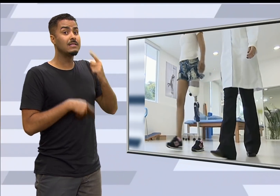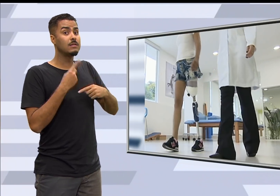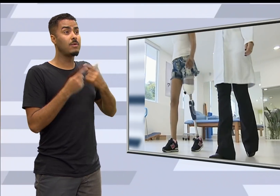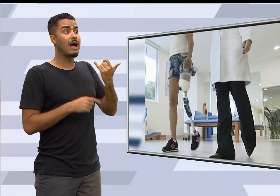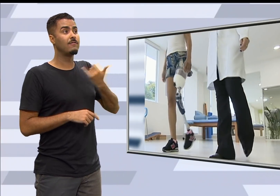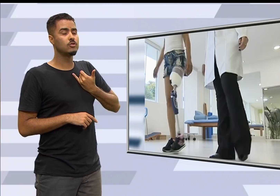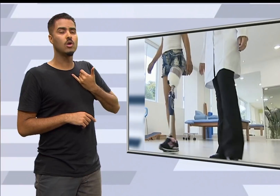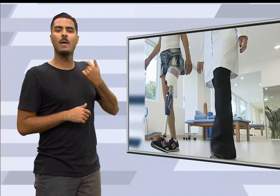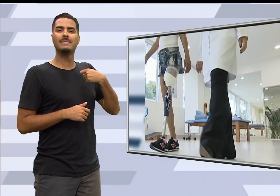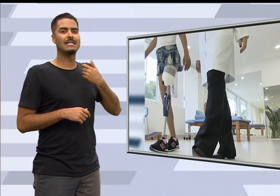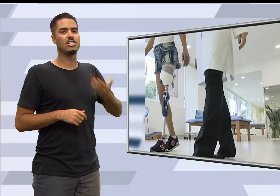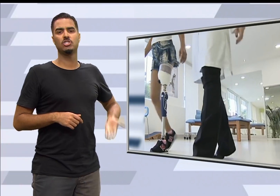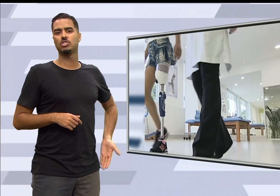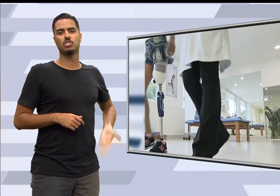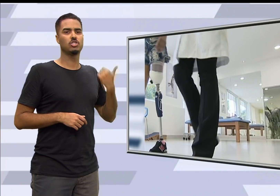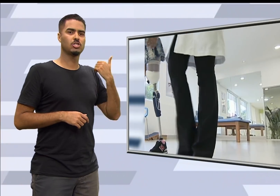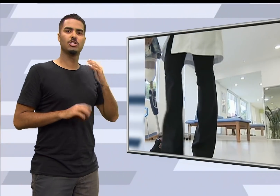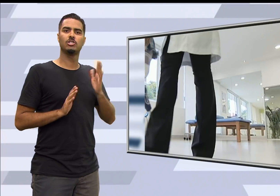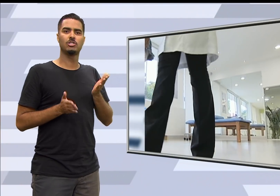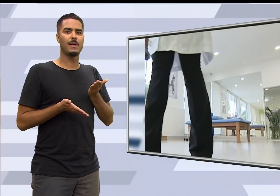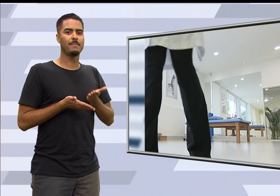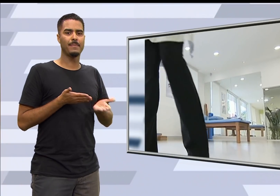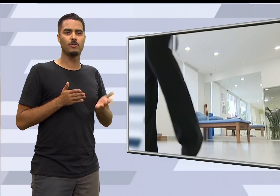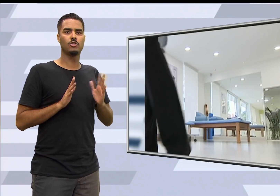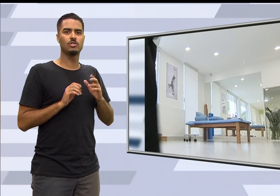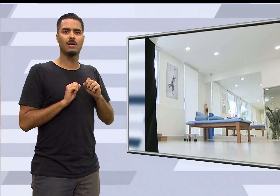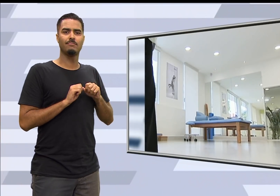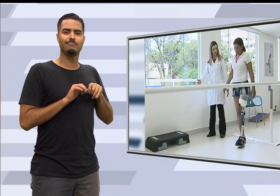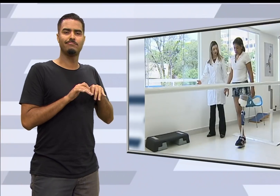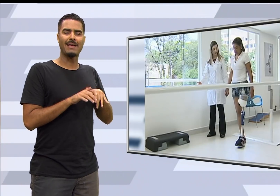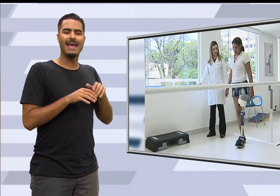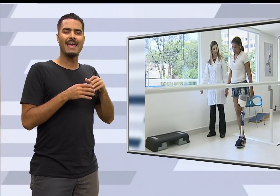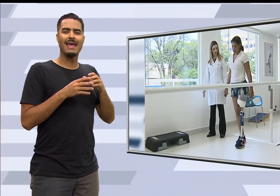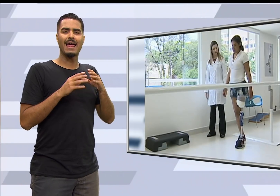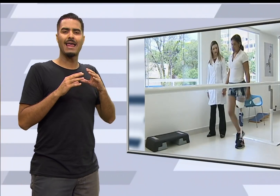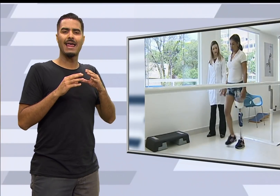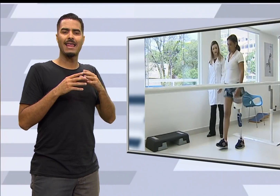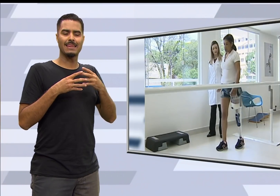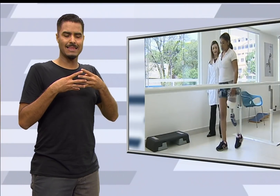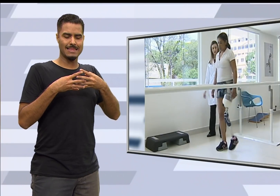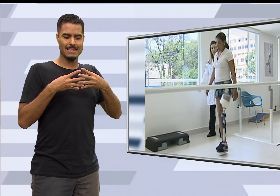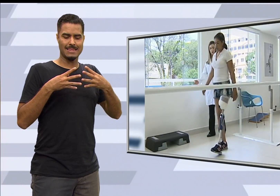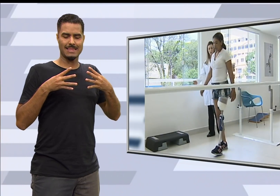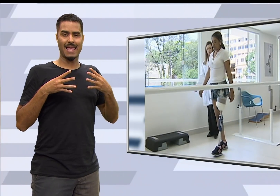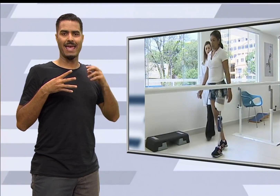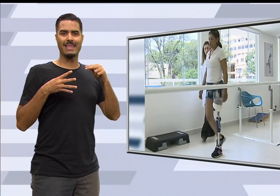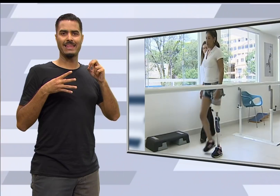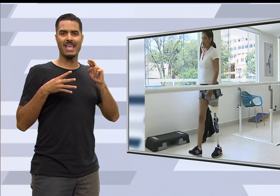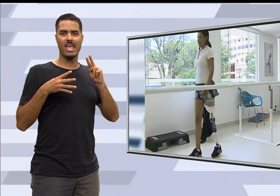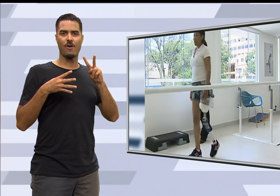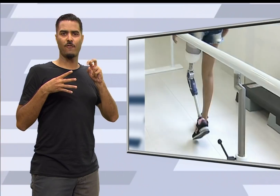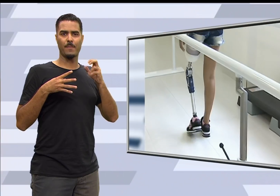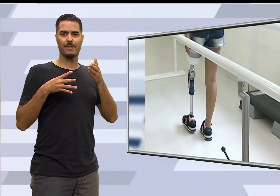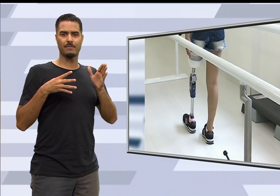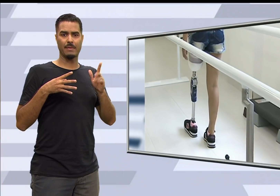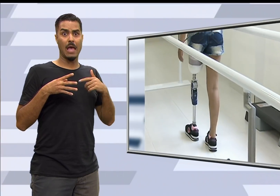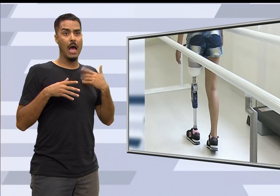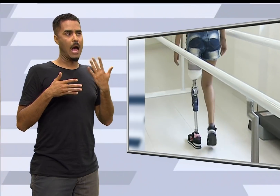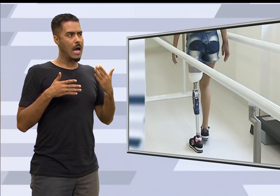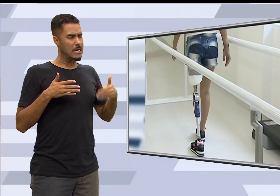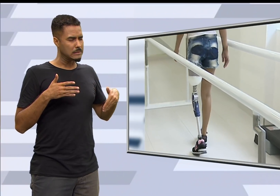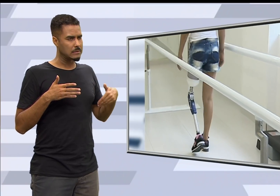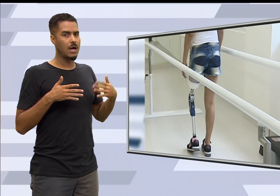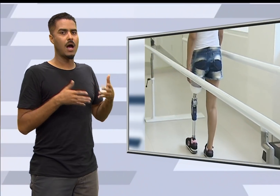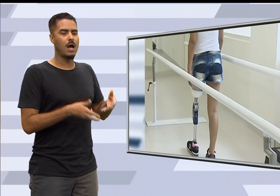iam ter que amputar minha perna, que eu perdi a parte de vascularização e a parte dos nervos, né? O tratamento e a adaptação à prótese começaram há